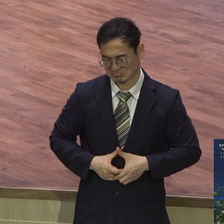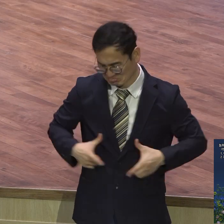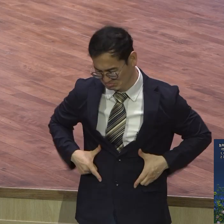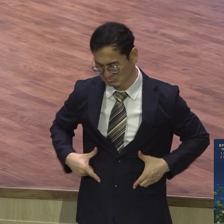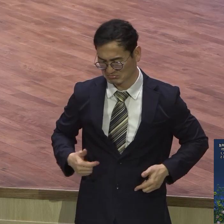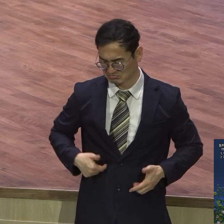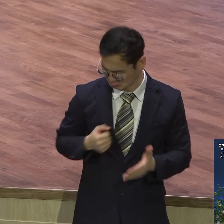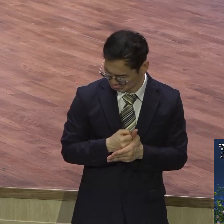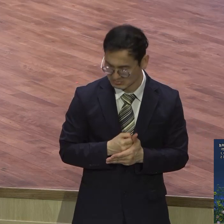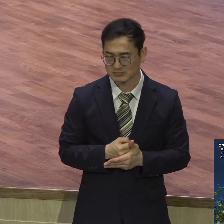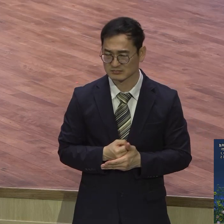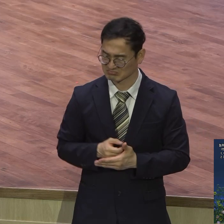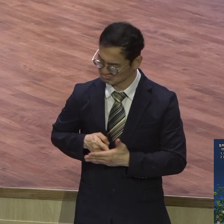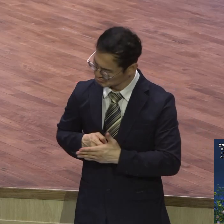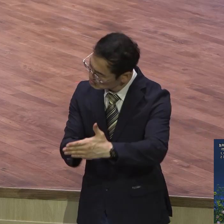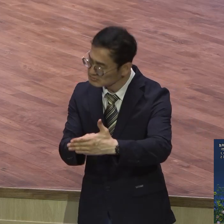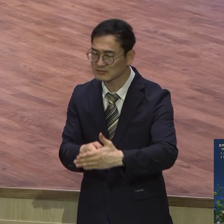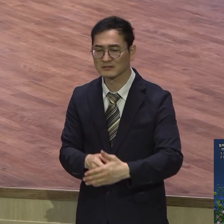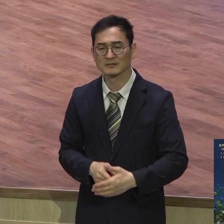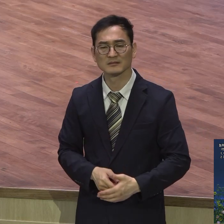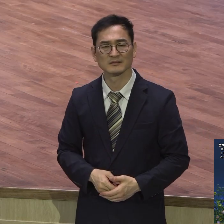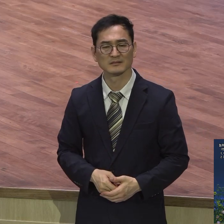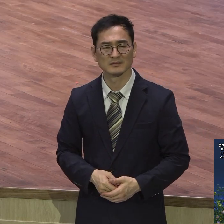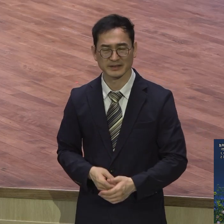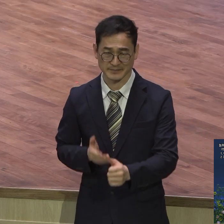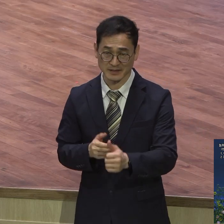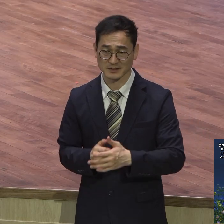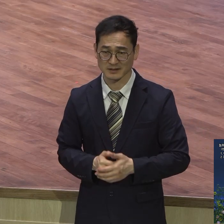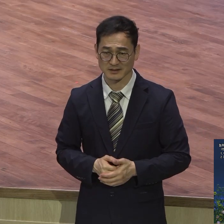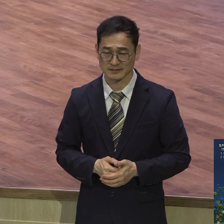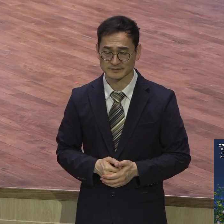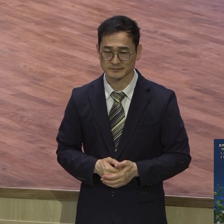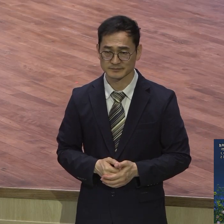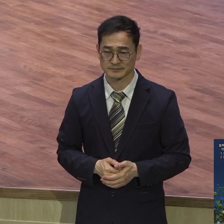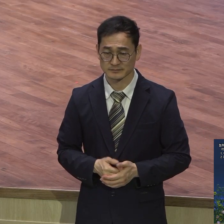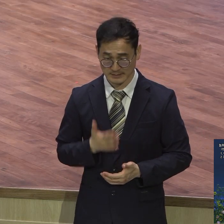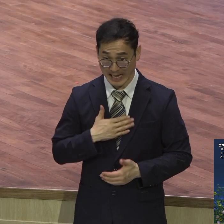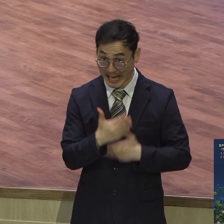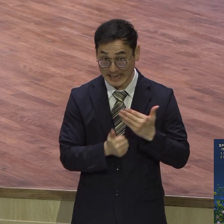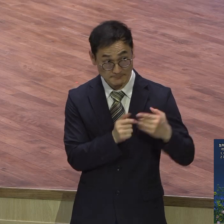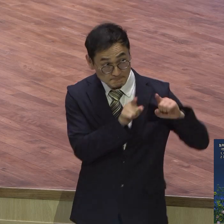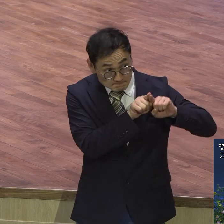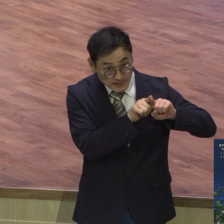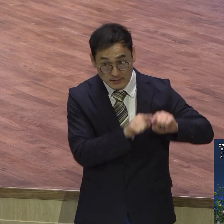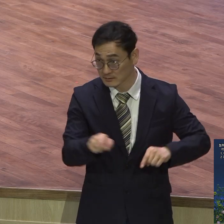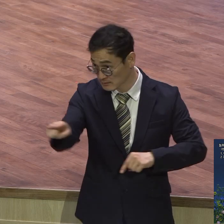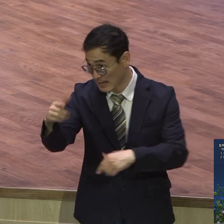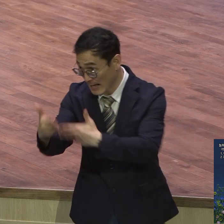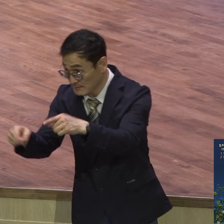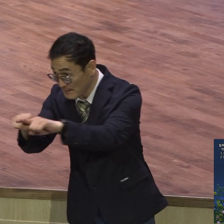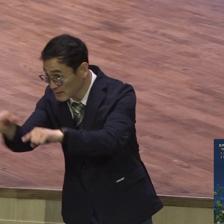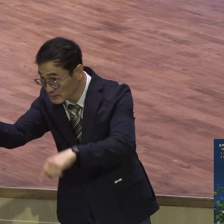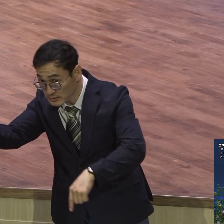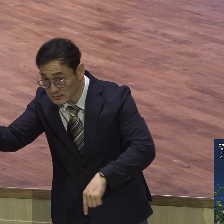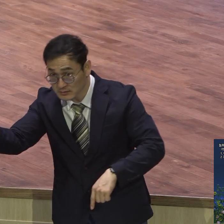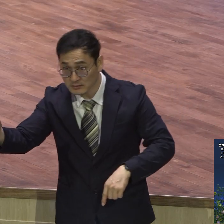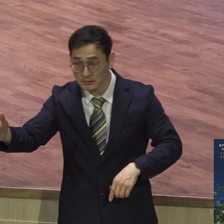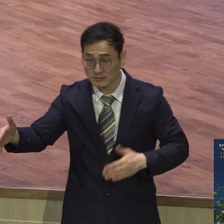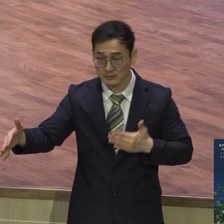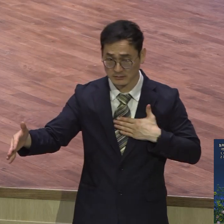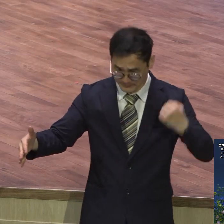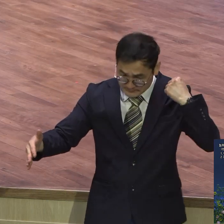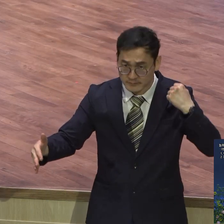불쌍해 봐야지 복음 없는 게 하나님 없는 게 멧두기 불쌍자 볼 때 여러분 불쌍자 커 보여요 내가 잘 보입니까